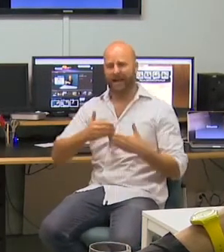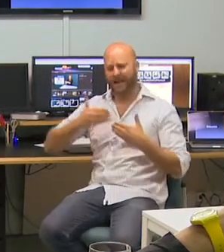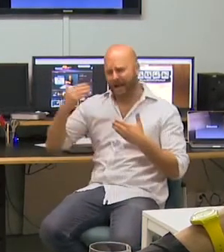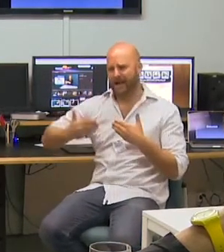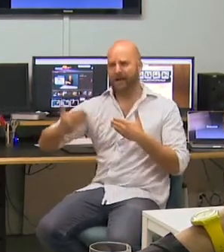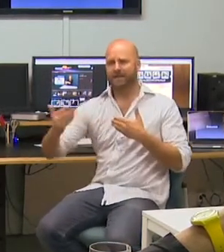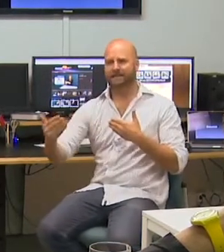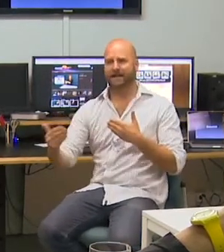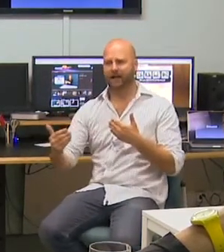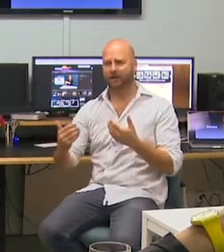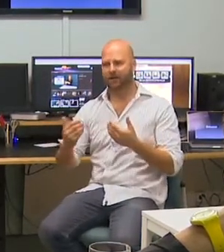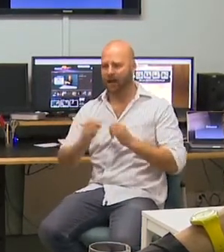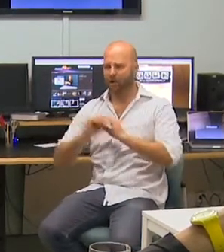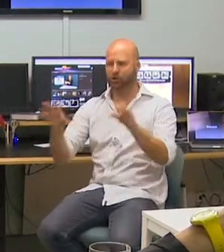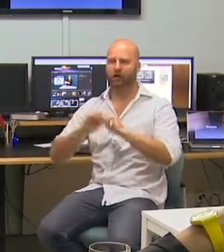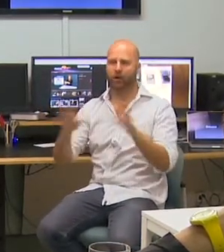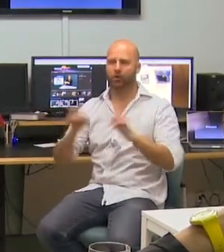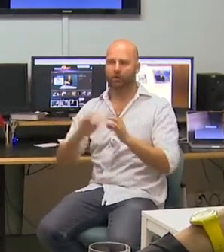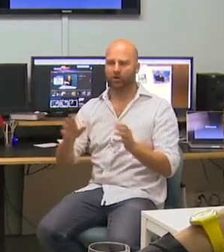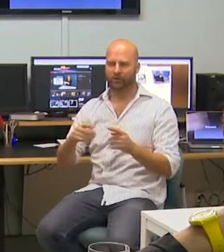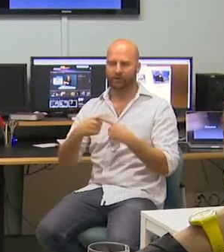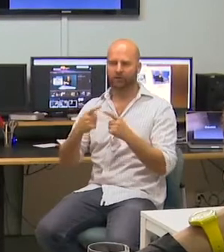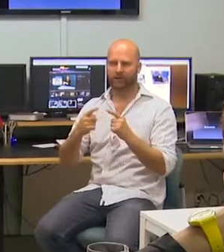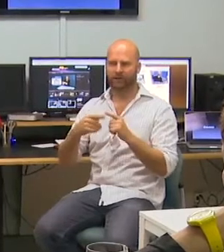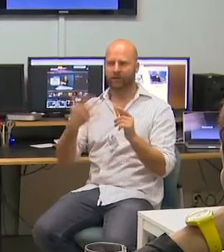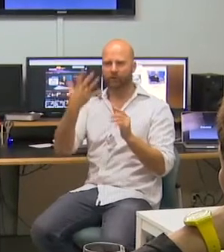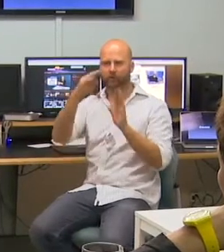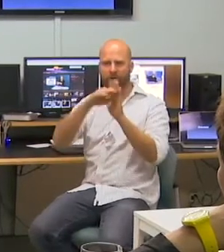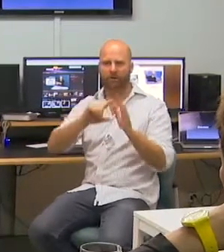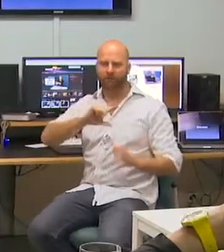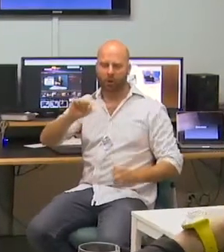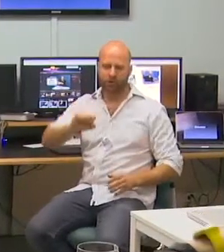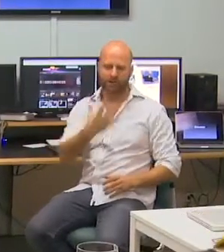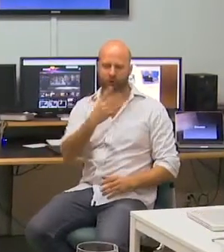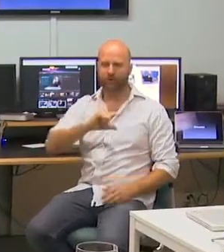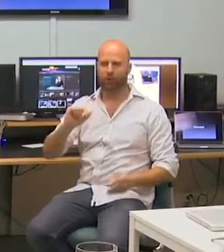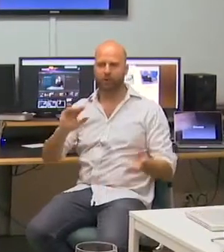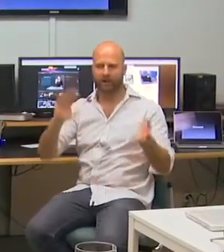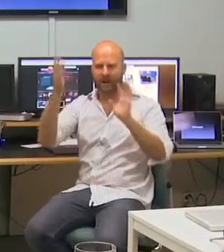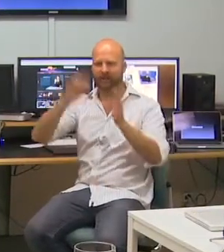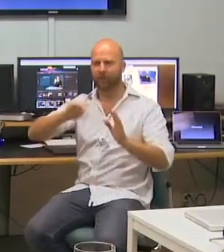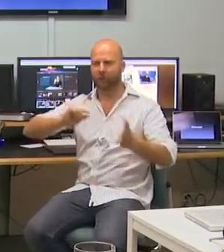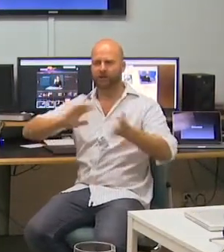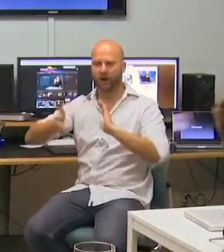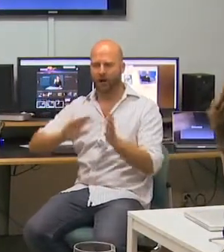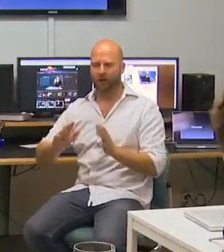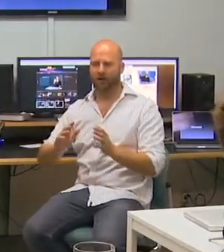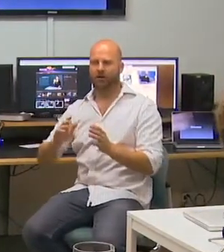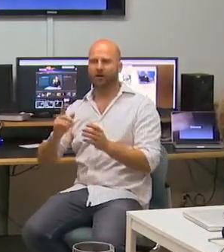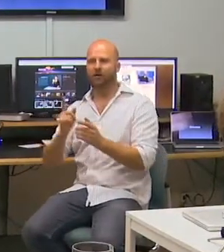Also ich möchte eigentlich regelmäßig Sendungen aussenden, verschiedene Programme, News, Live, Talk